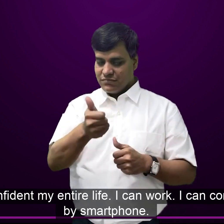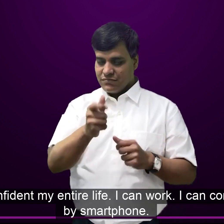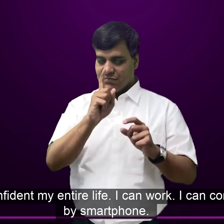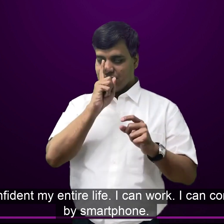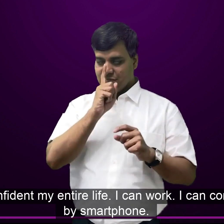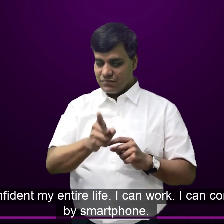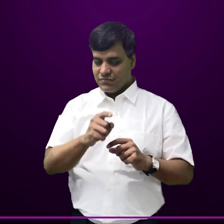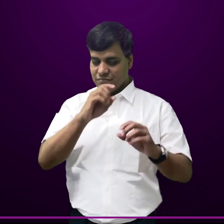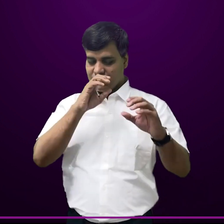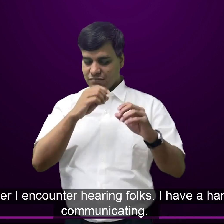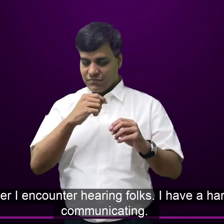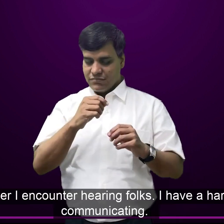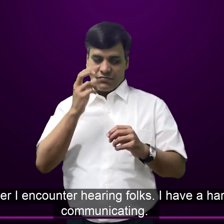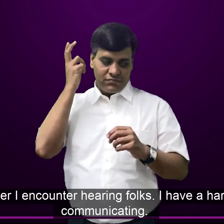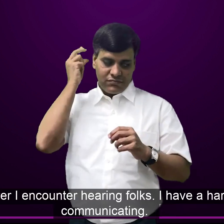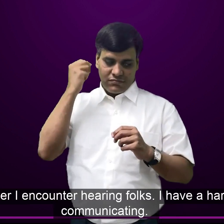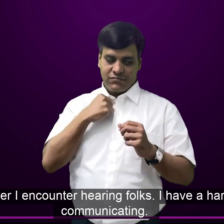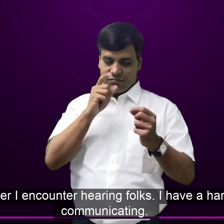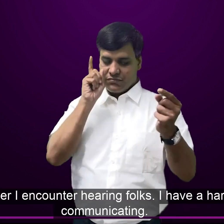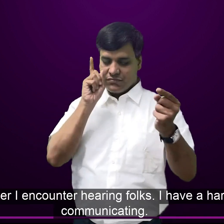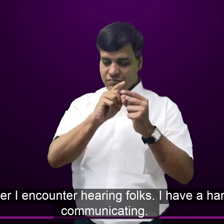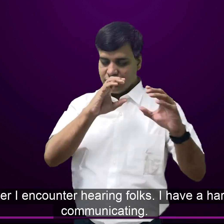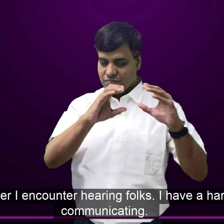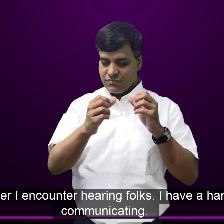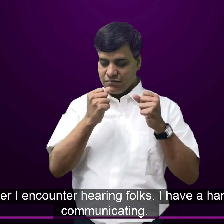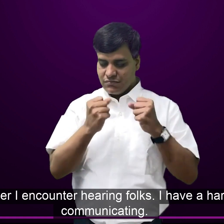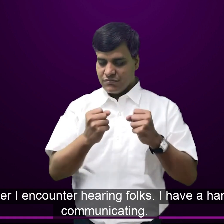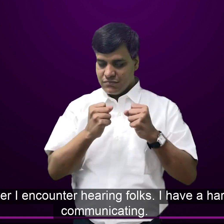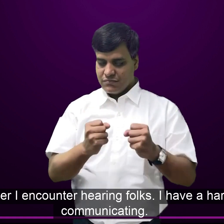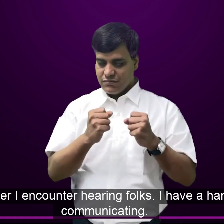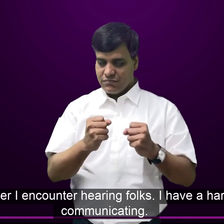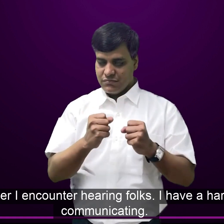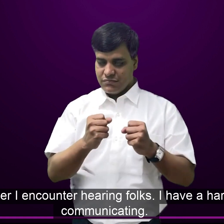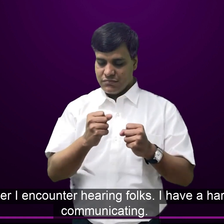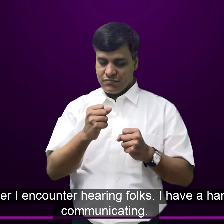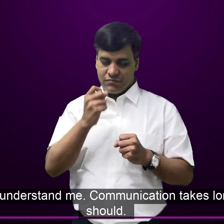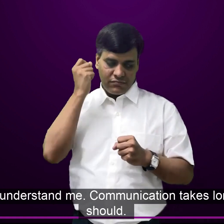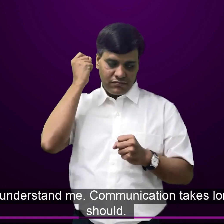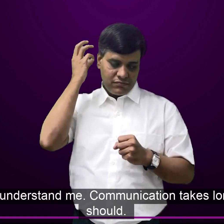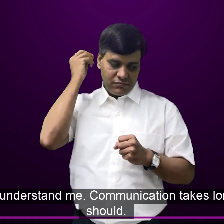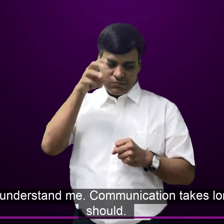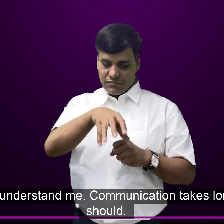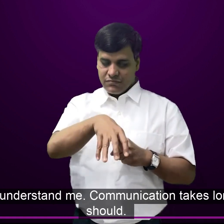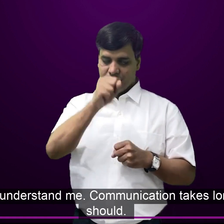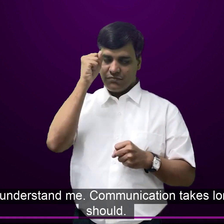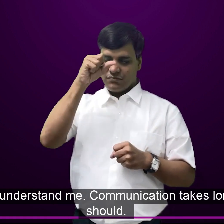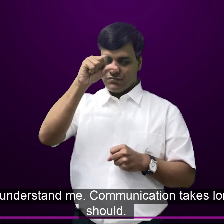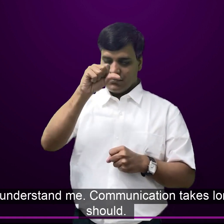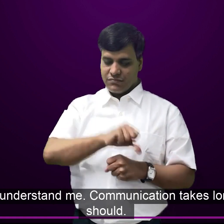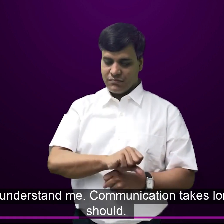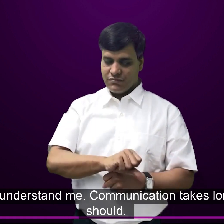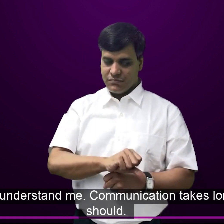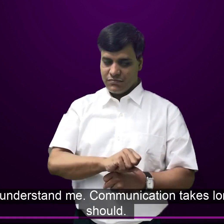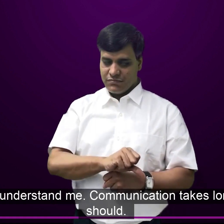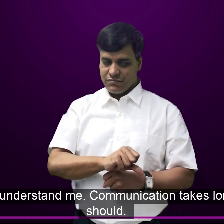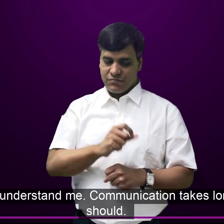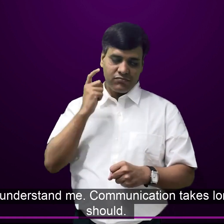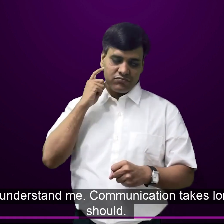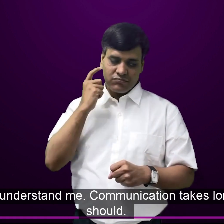कर सकता हूँ और मैं किसी से भी स्मार्टफोन के द्वारा बात कर सकता हूँ। जब भी मैं श्रवण व्यक्तियों से मिलता हूँ तो उनसे बातचीत करने में बहुत